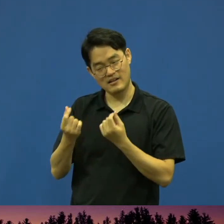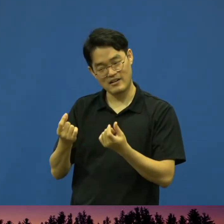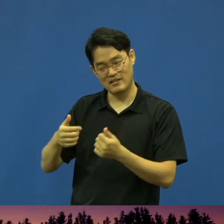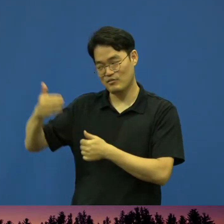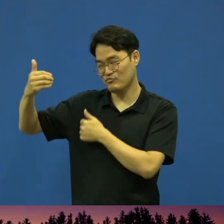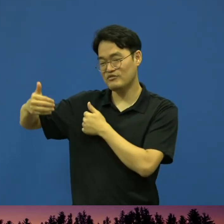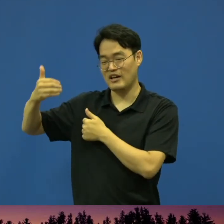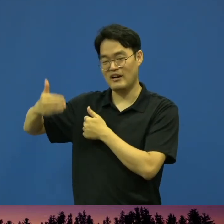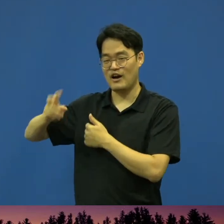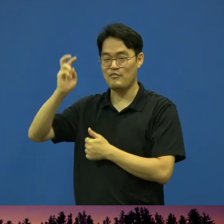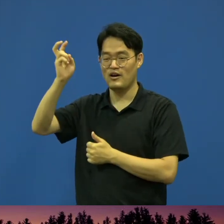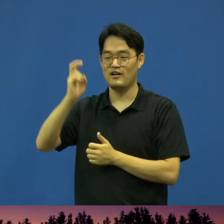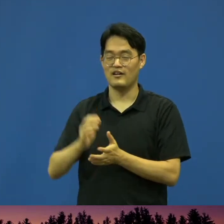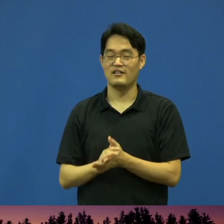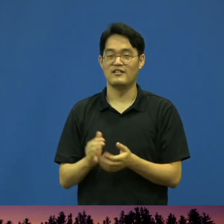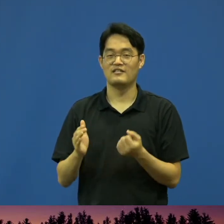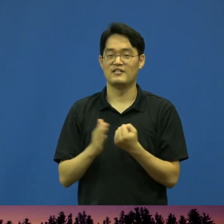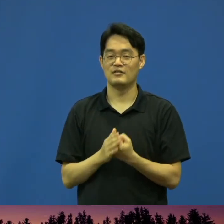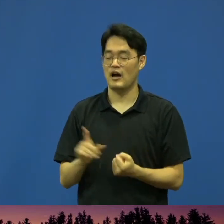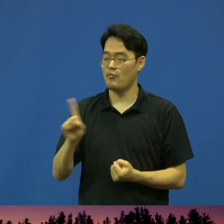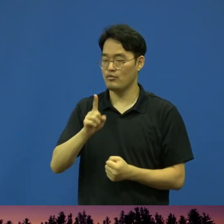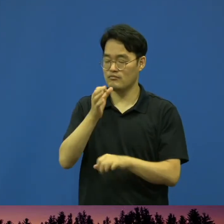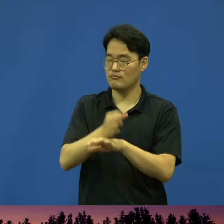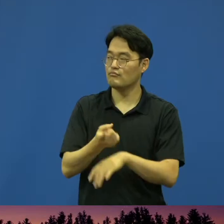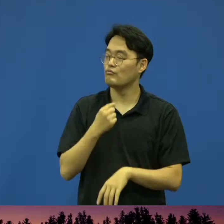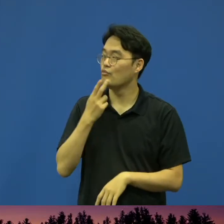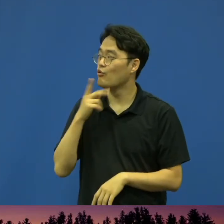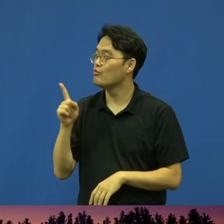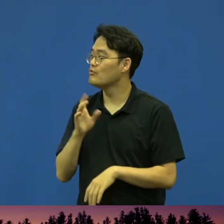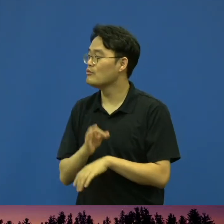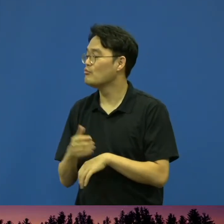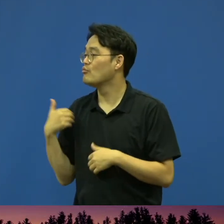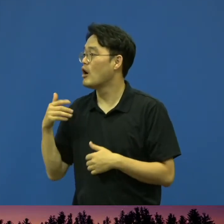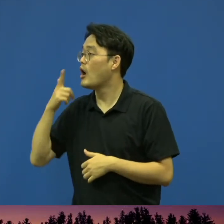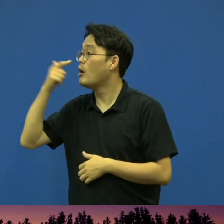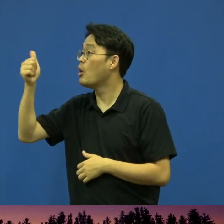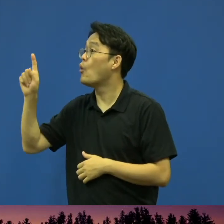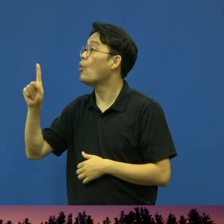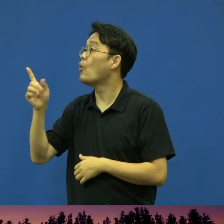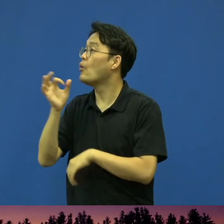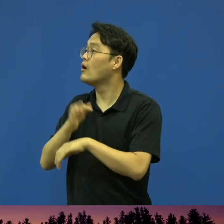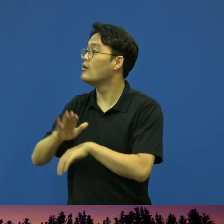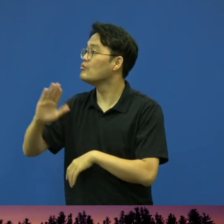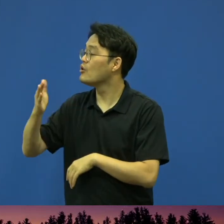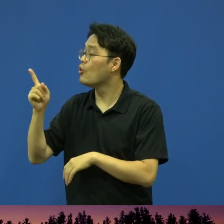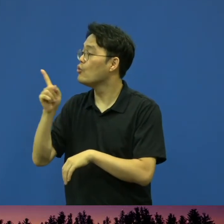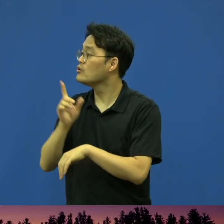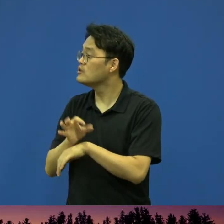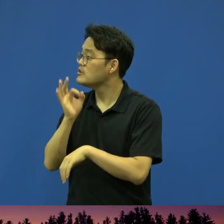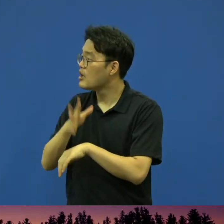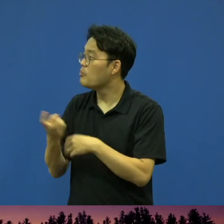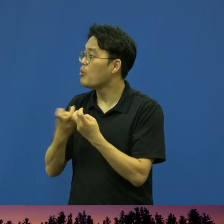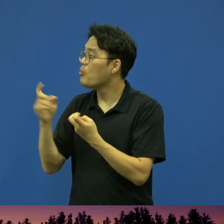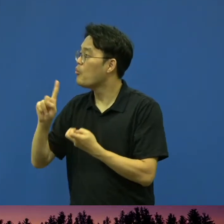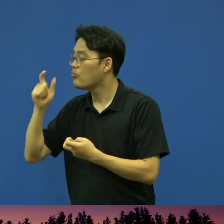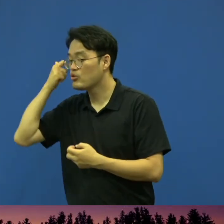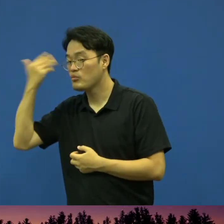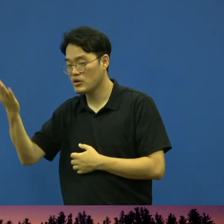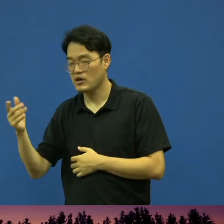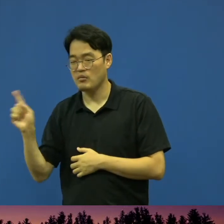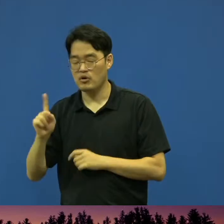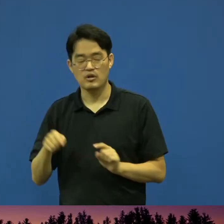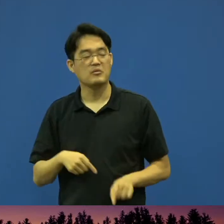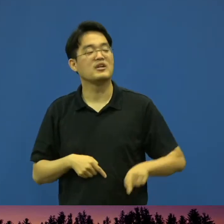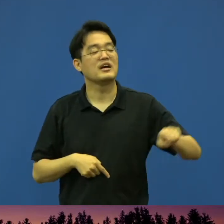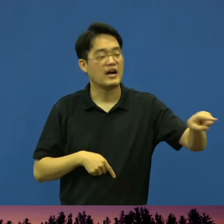그래서 제가 한 번도 사본 적도 없고 어디서 사는지도 모르니까, 아버지 어디에서 사면 되고 어떻게 사면 돼요 하니까 거기에서